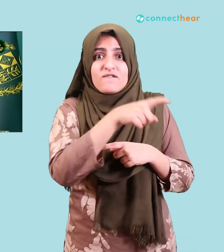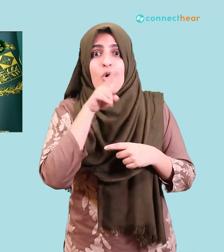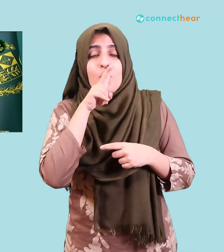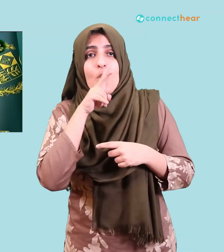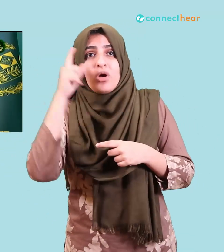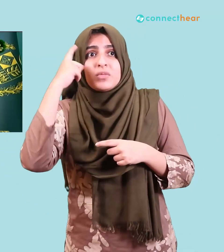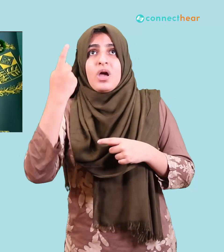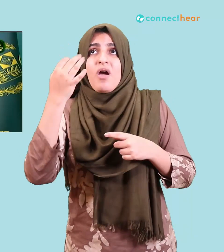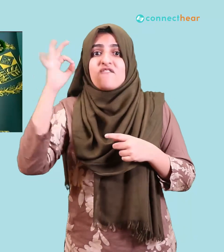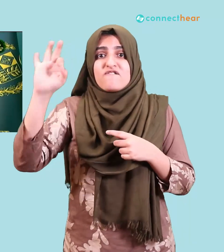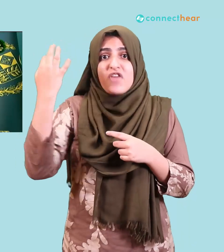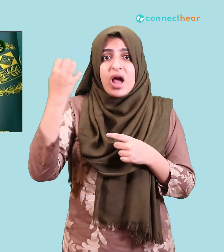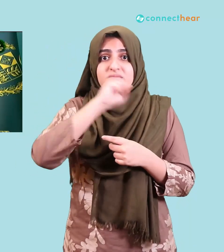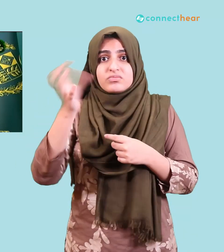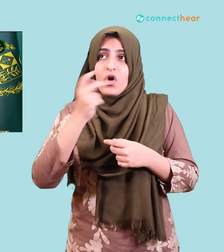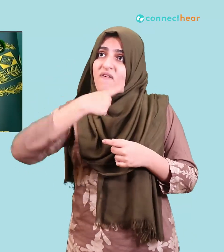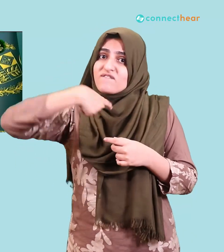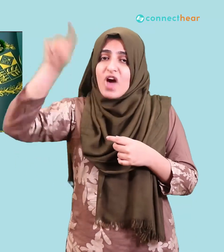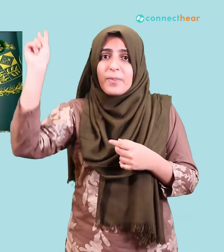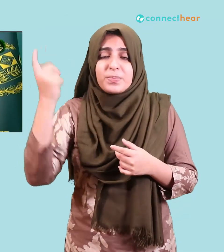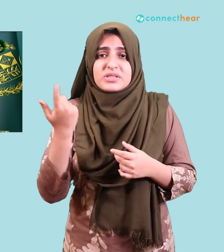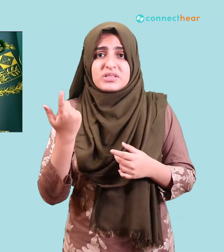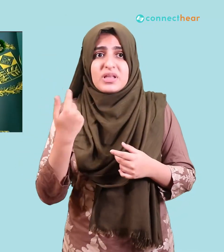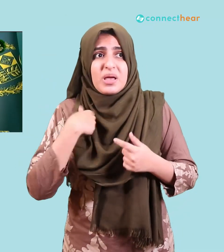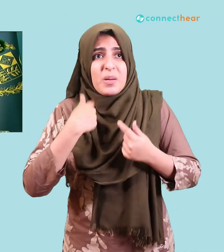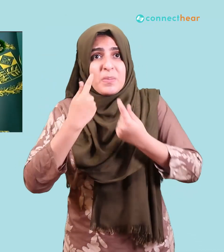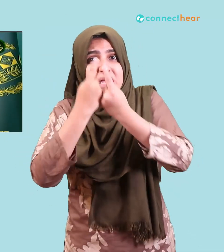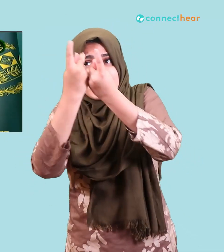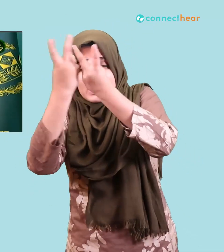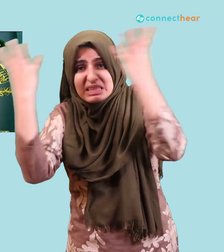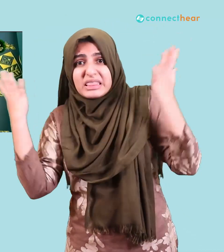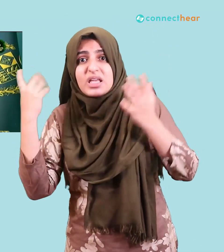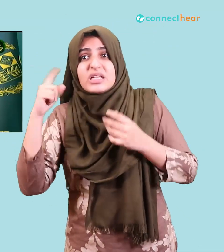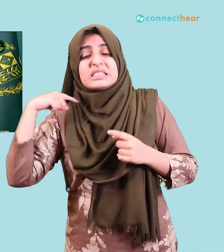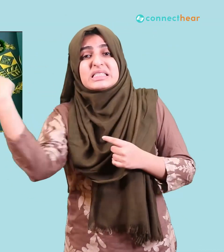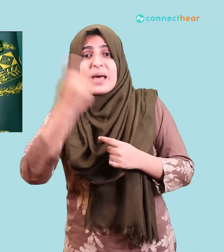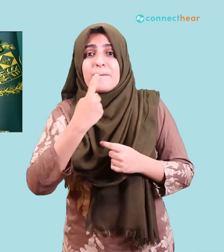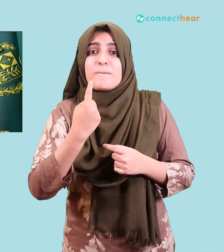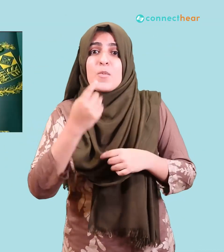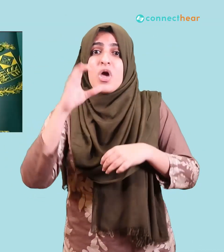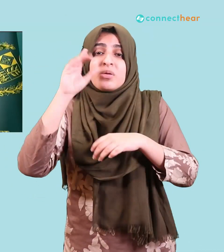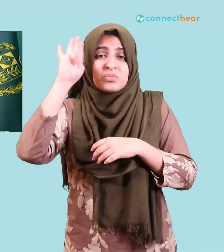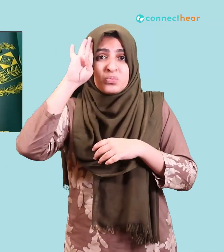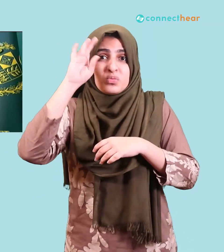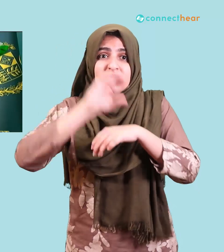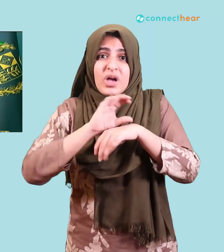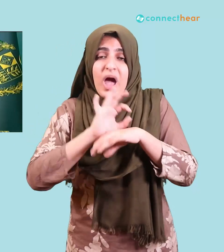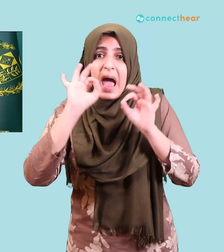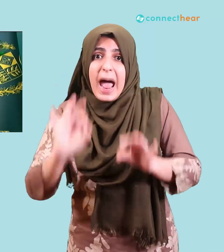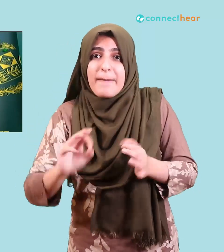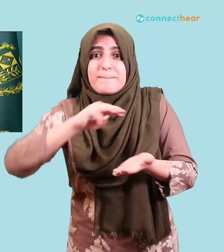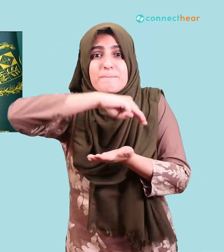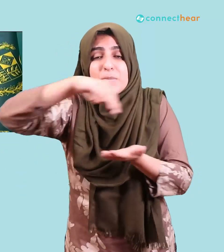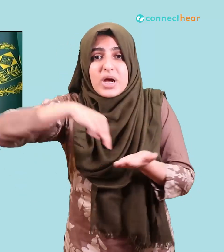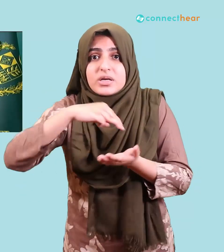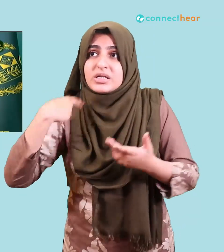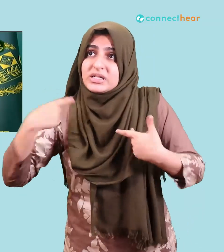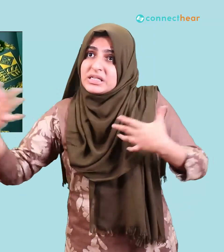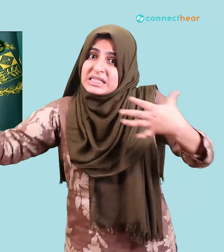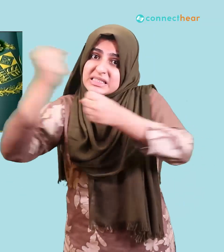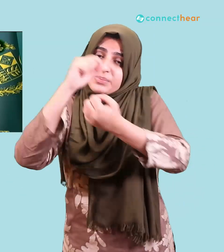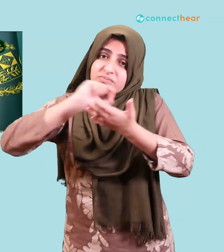بھیجیں، میں نے سارے مسلمان ہیڈز آف سٹیٹس کو خط لکھا، اور میں نے ان کو کہا کہ ہمیں